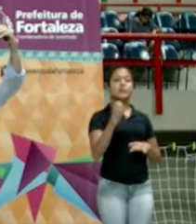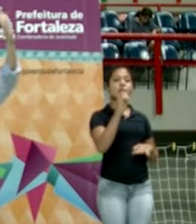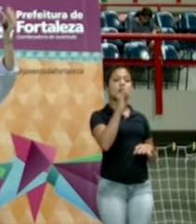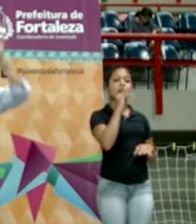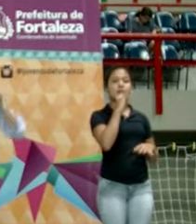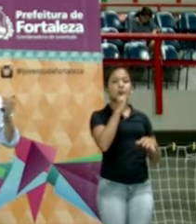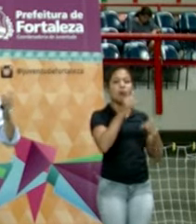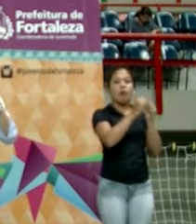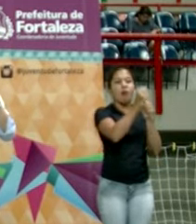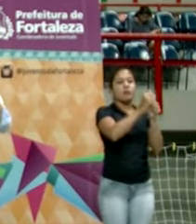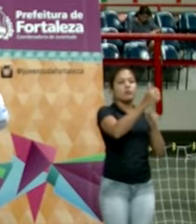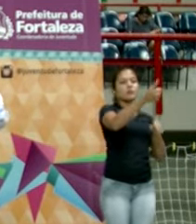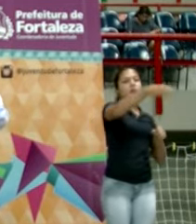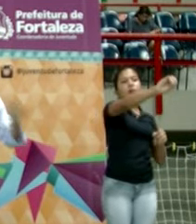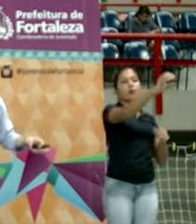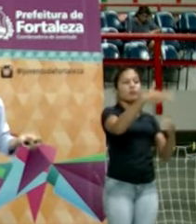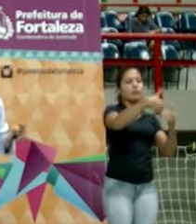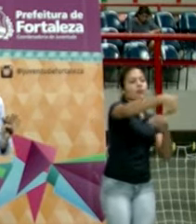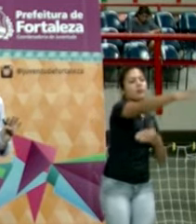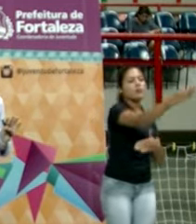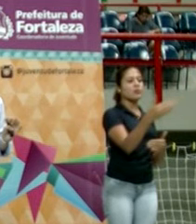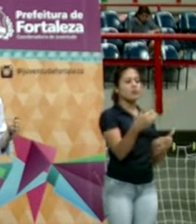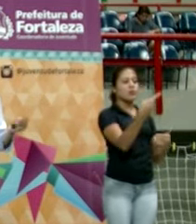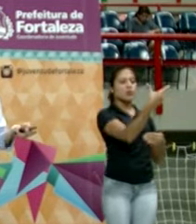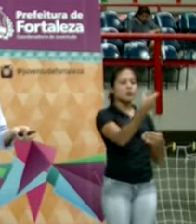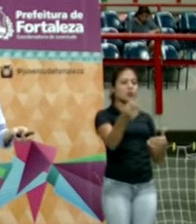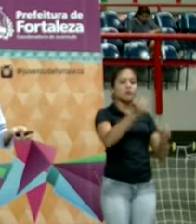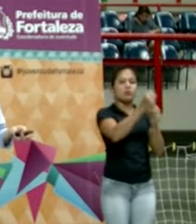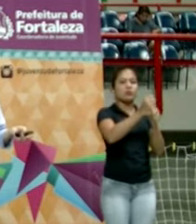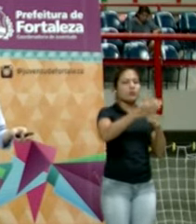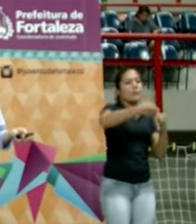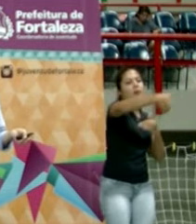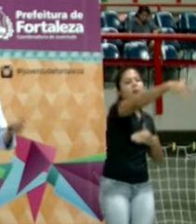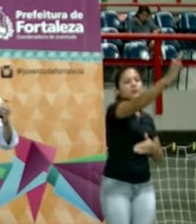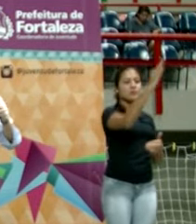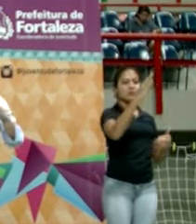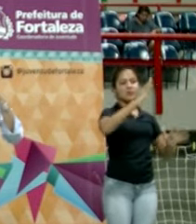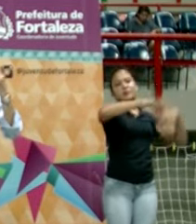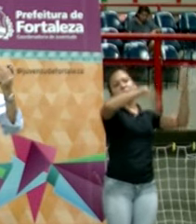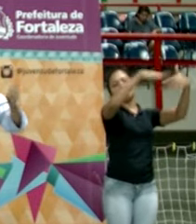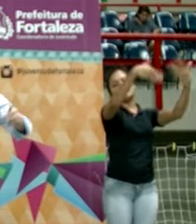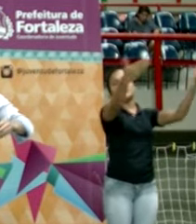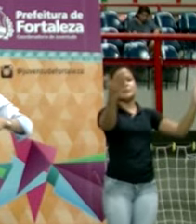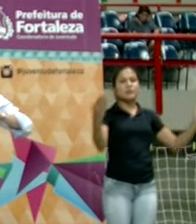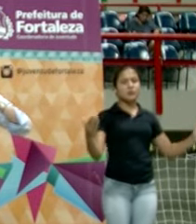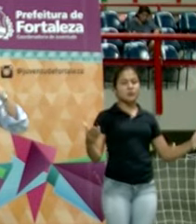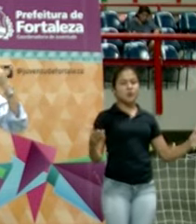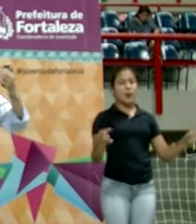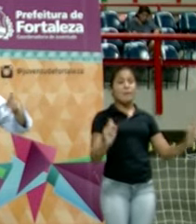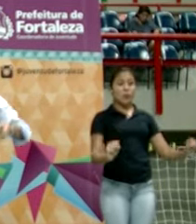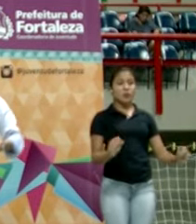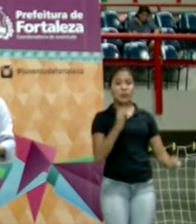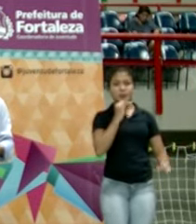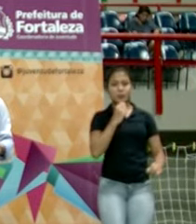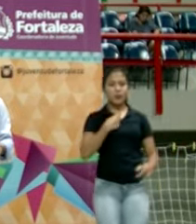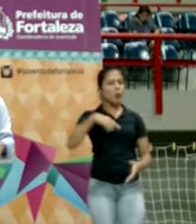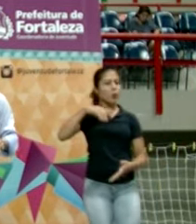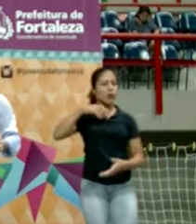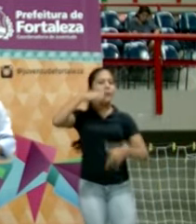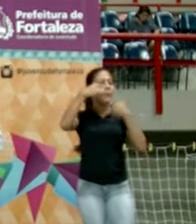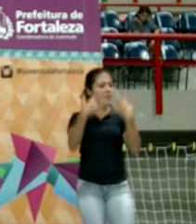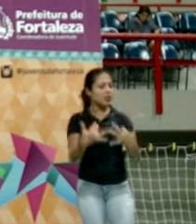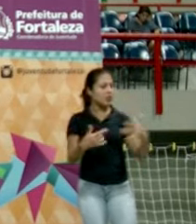daqui a 100, 200 anos a gente vai derrubar essa verdade, é outra história, né? Porque o contexto vai ser outro, os interesses serão